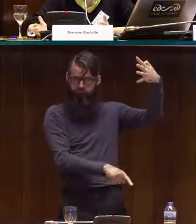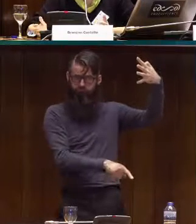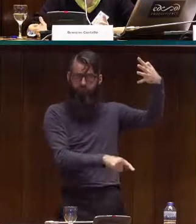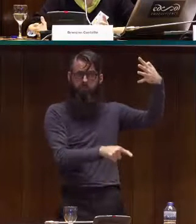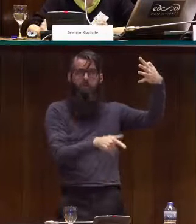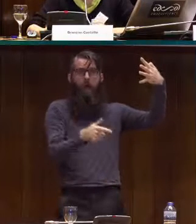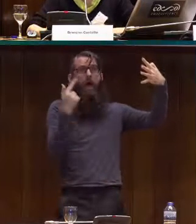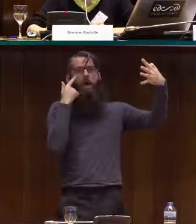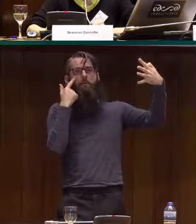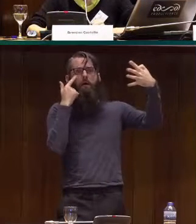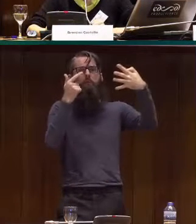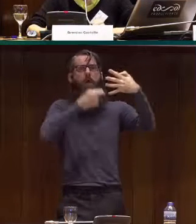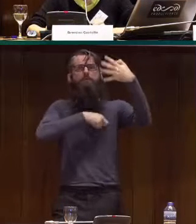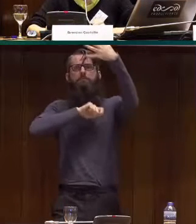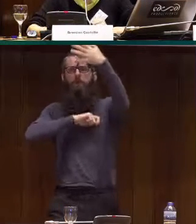la impersonalidad.